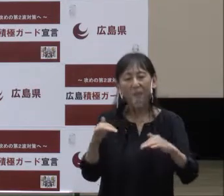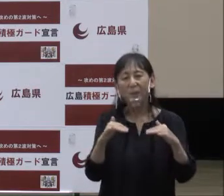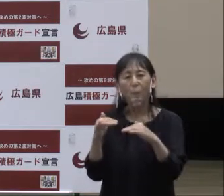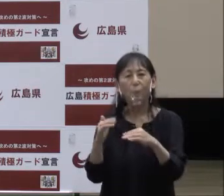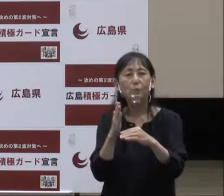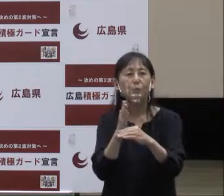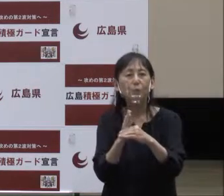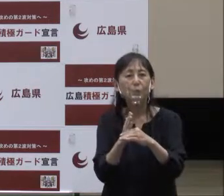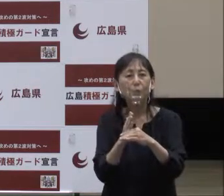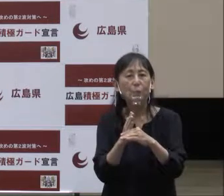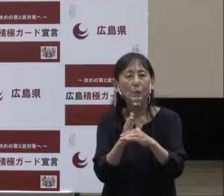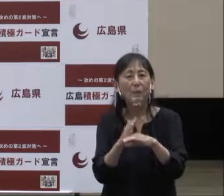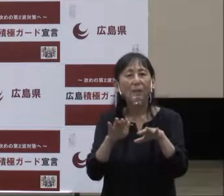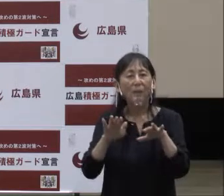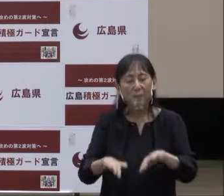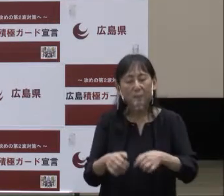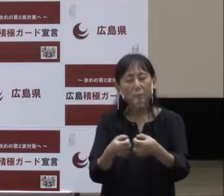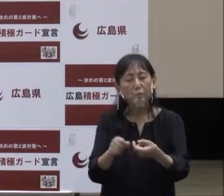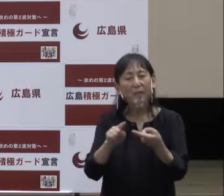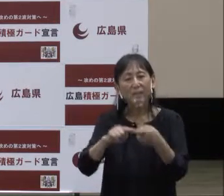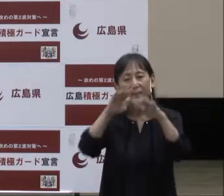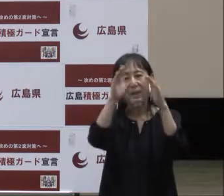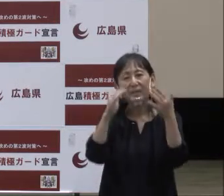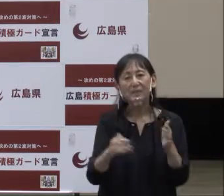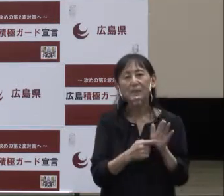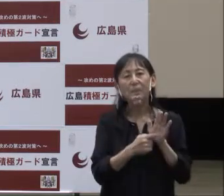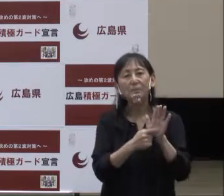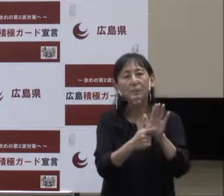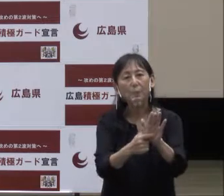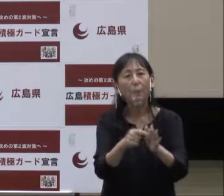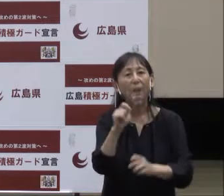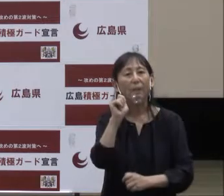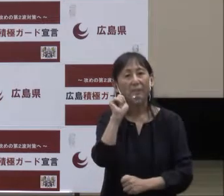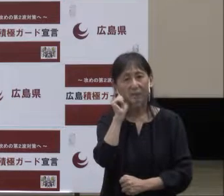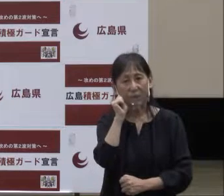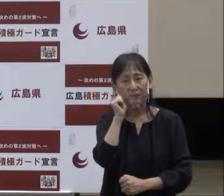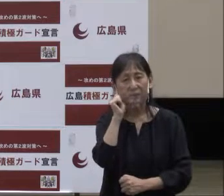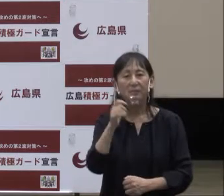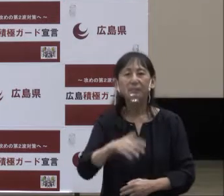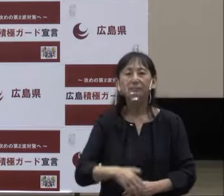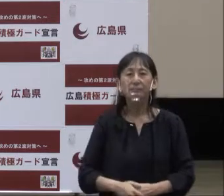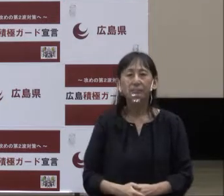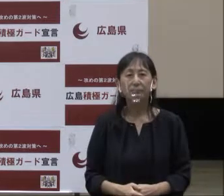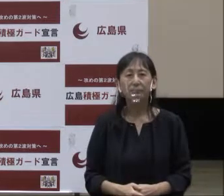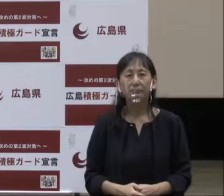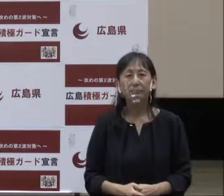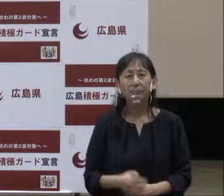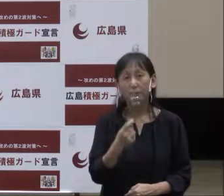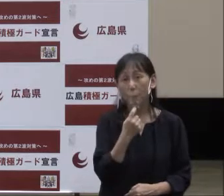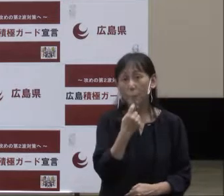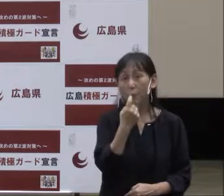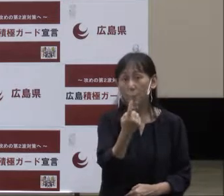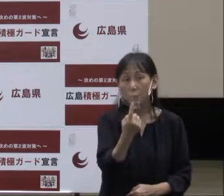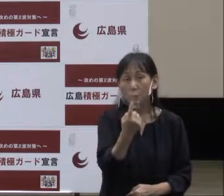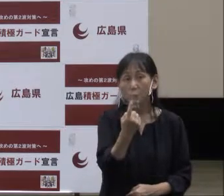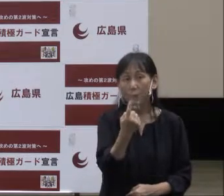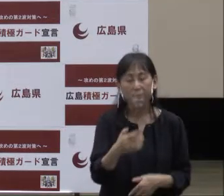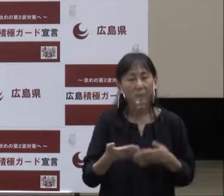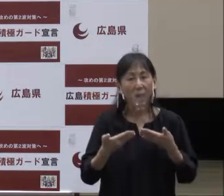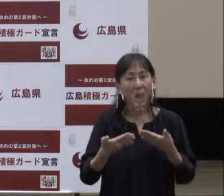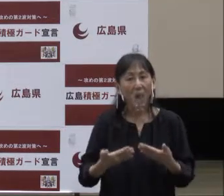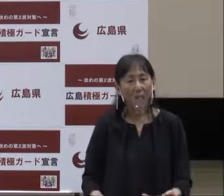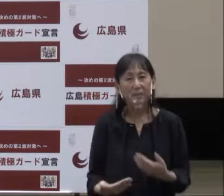体的にこういう形でということはないんですけども、まあ、もう一つはですね、やっぱり安全の確